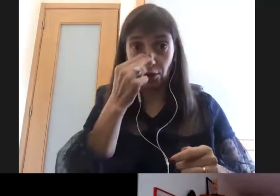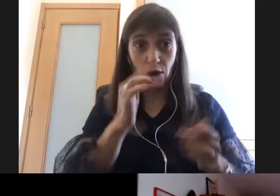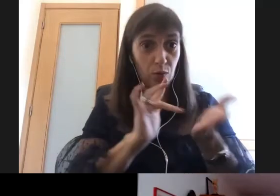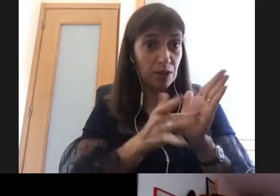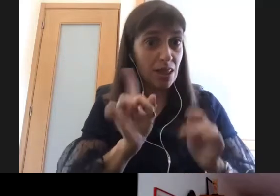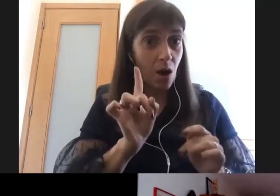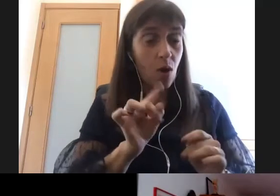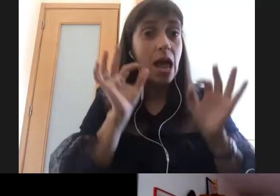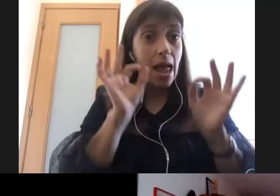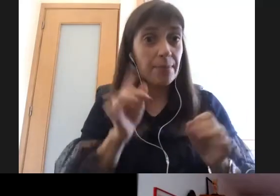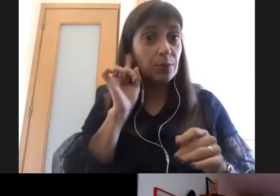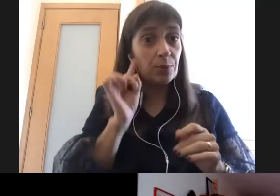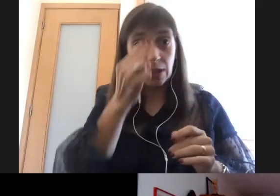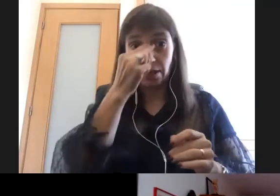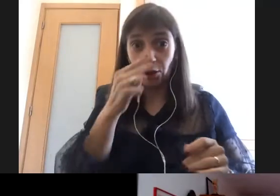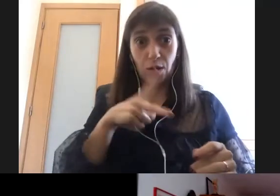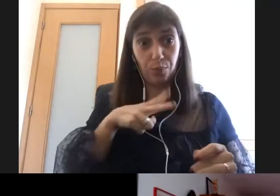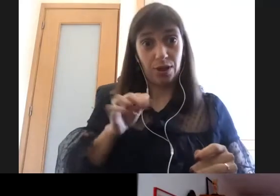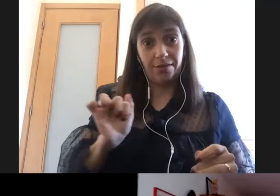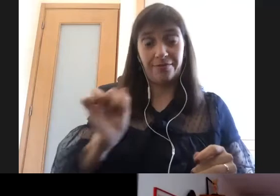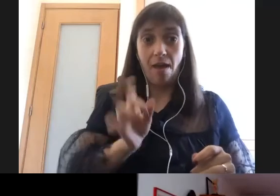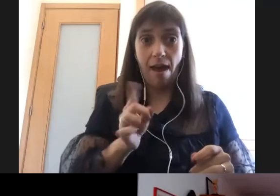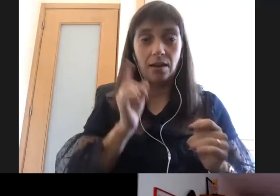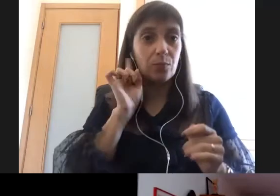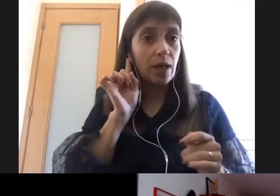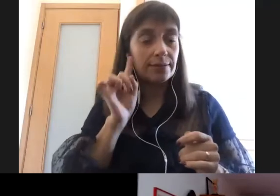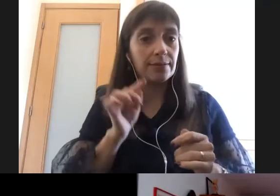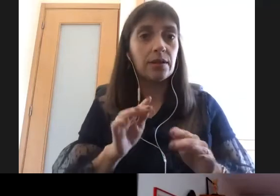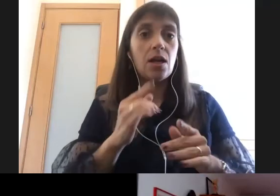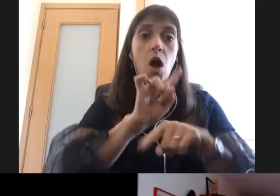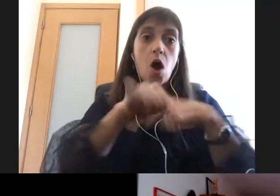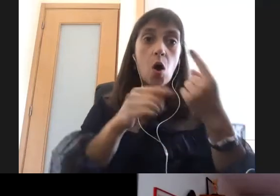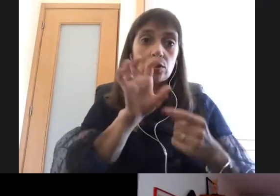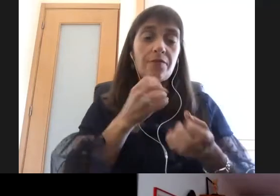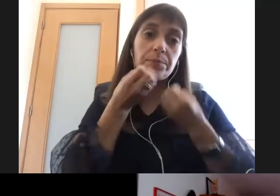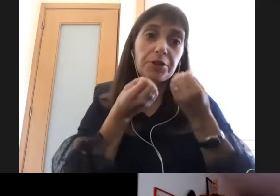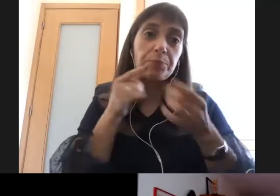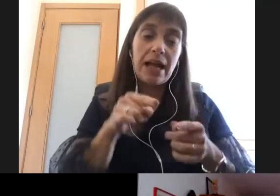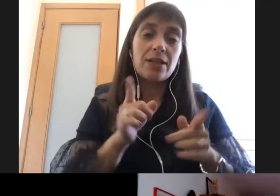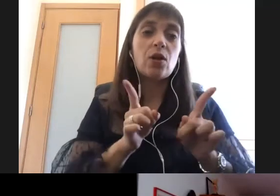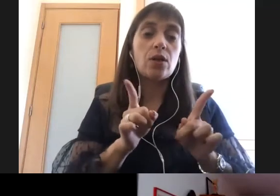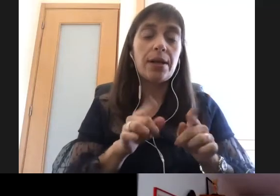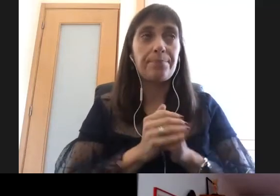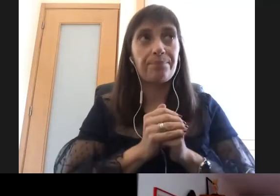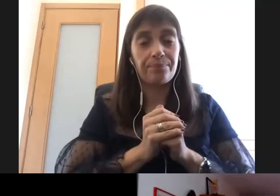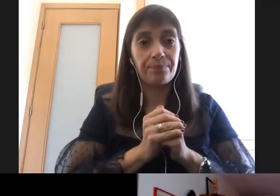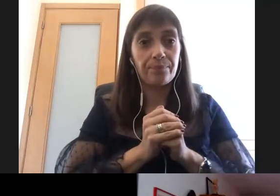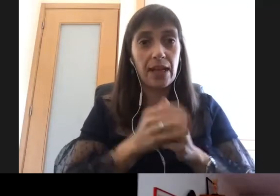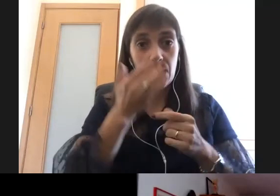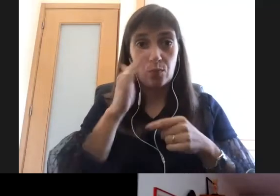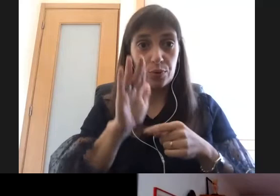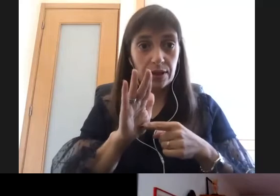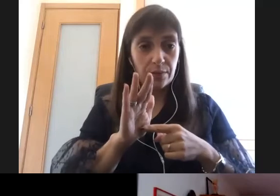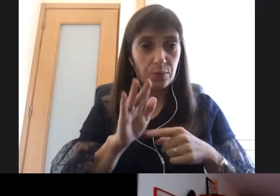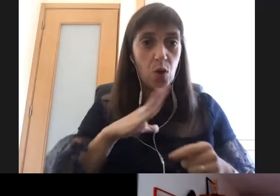é um pedaço importante da história portuguesa. Outra maneira de explicar a Inconfidência é o seguinte, o mundo